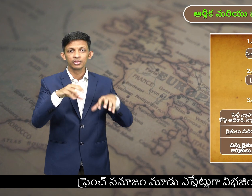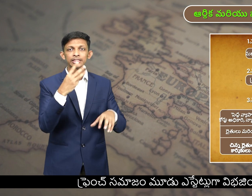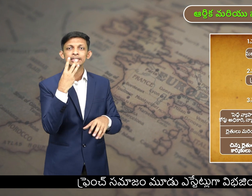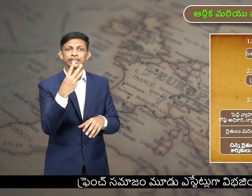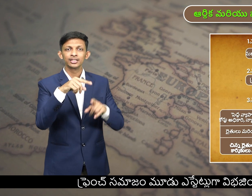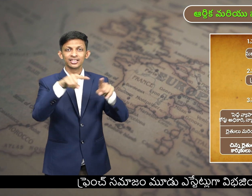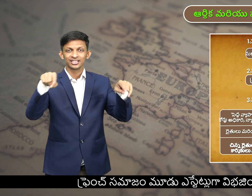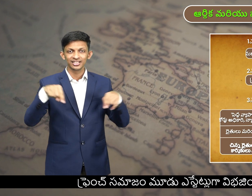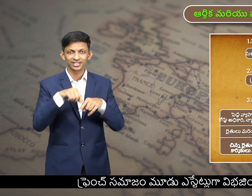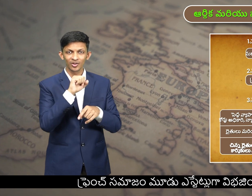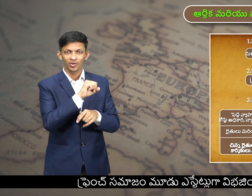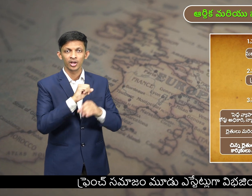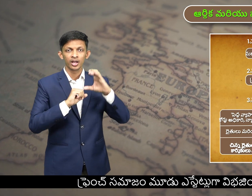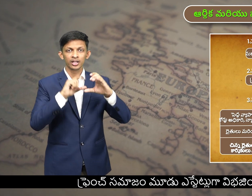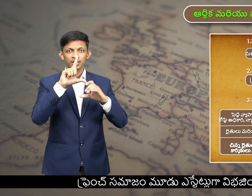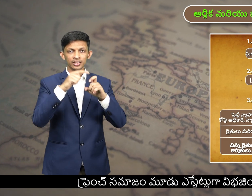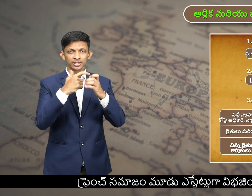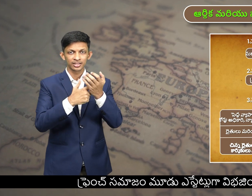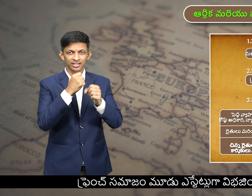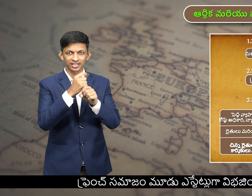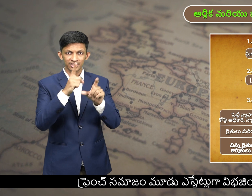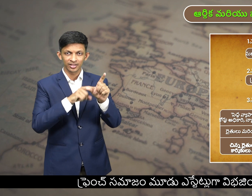ఫ్రెంచ్ సమాజం 3 ఎస్టేట్లుగా విభజించబడింది.